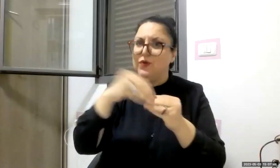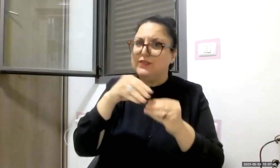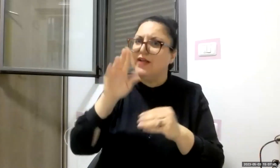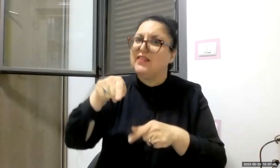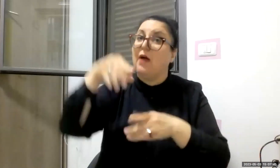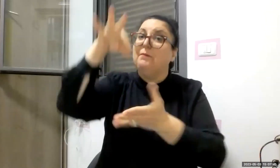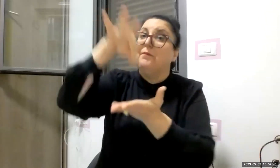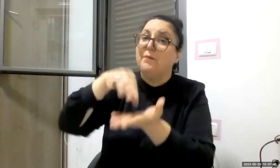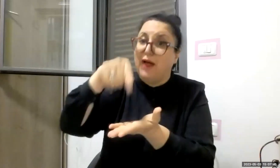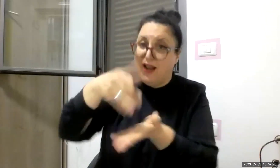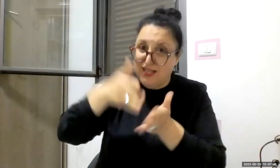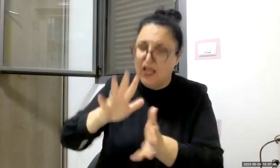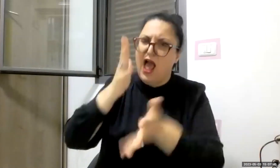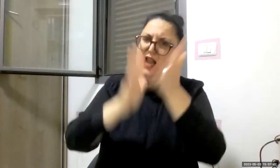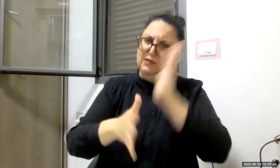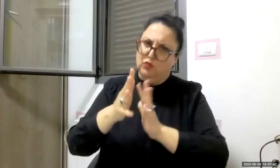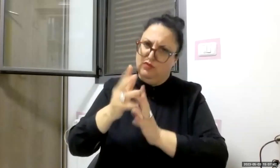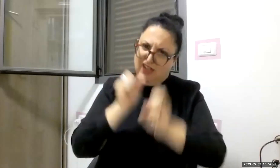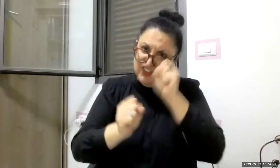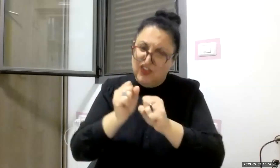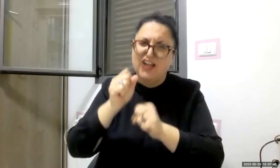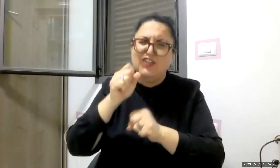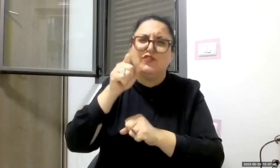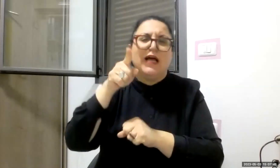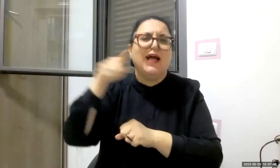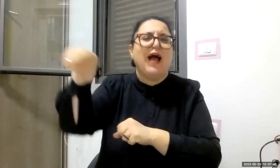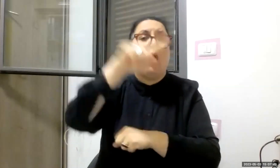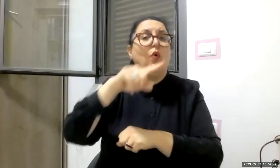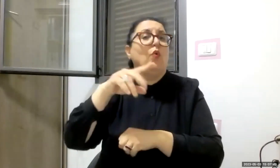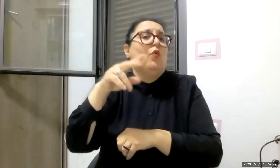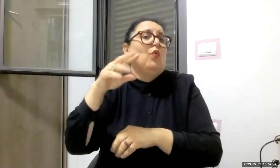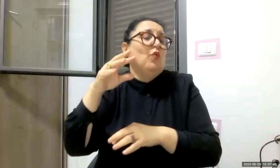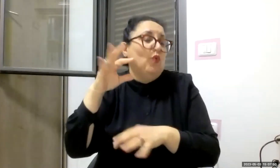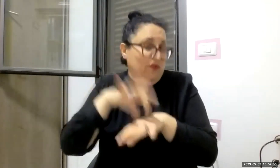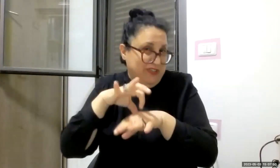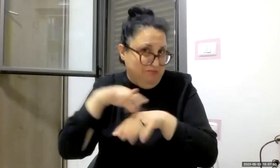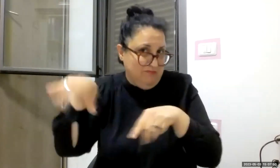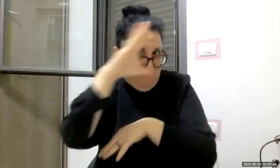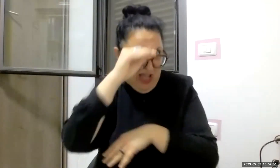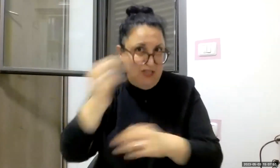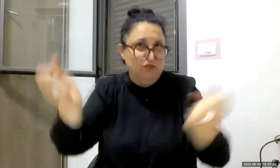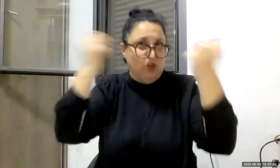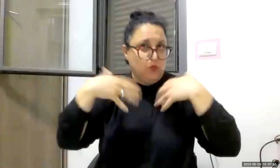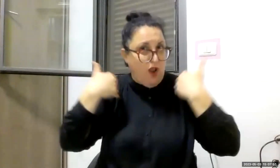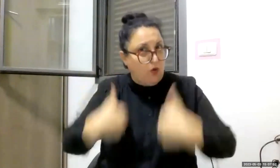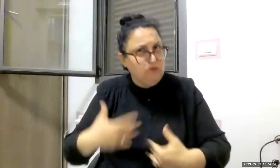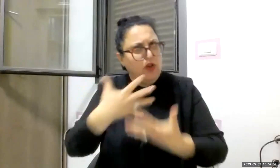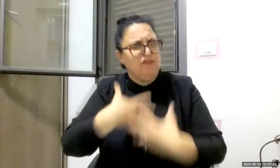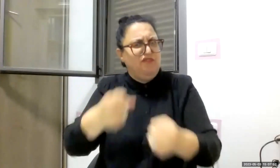בנוסף לזה, בזמן הלידה, הייתה למות קשה, שהרופאים, הגברים,